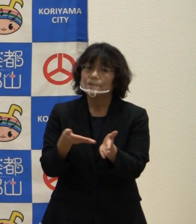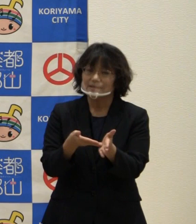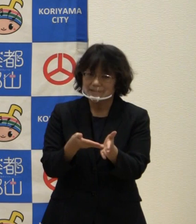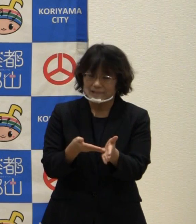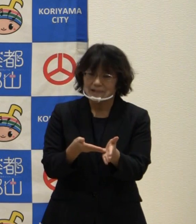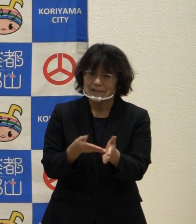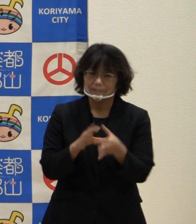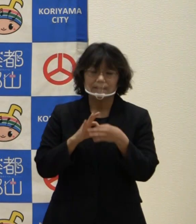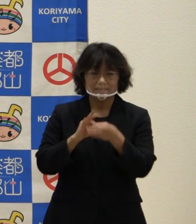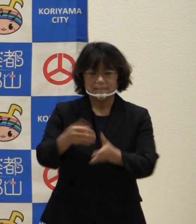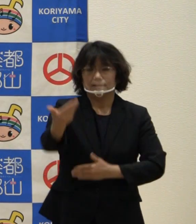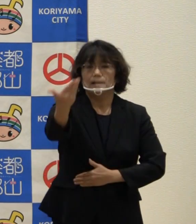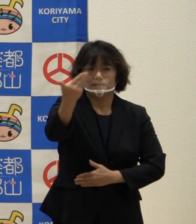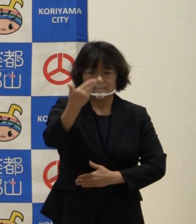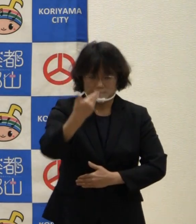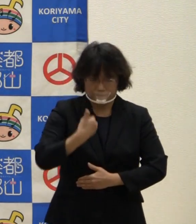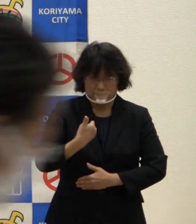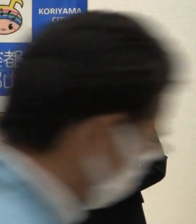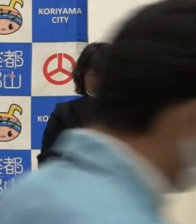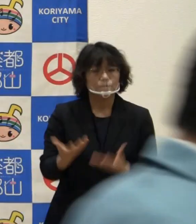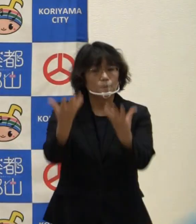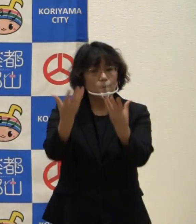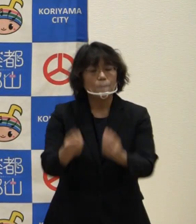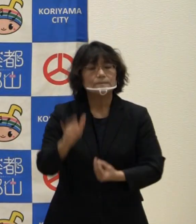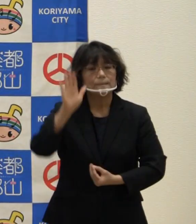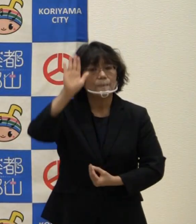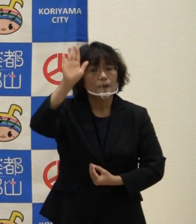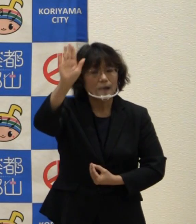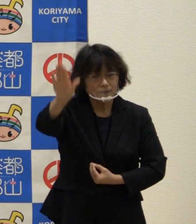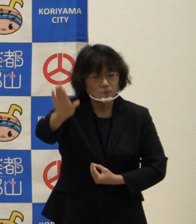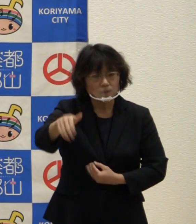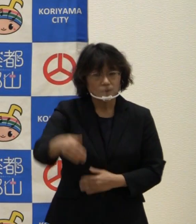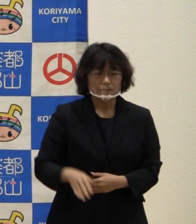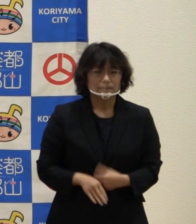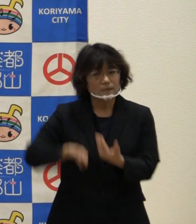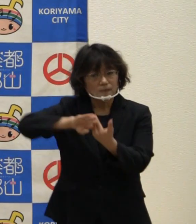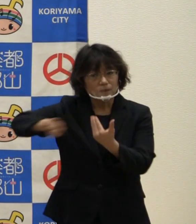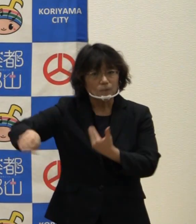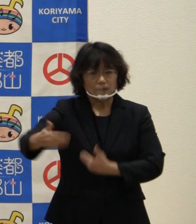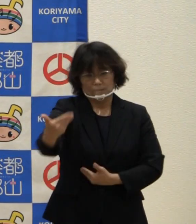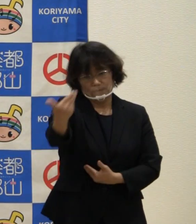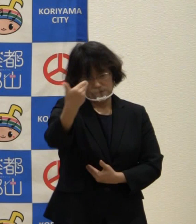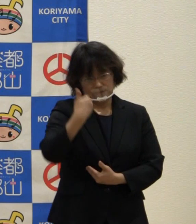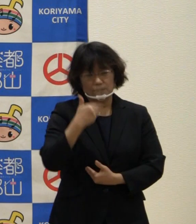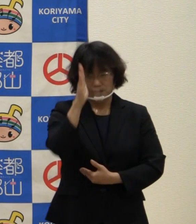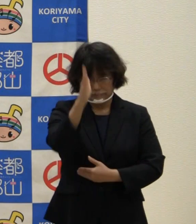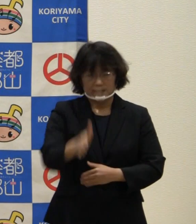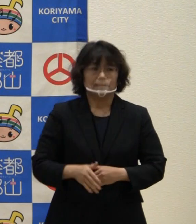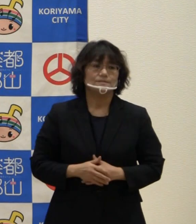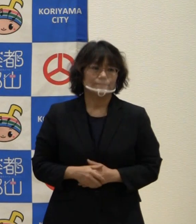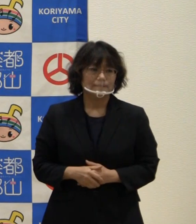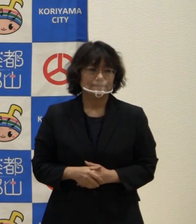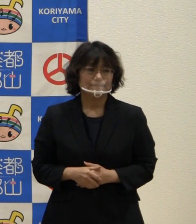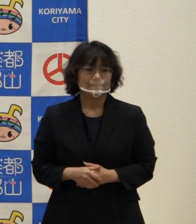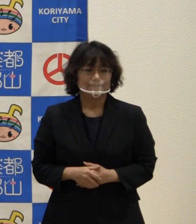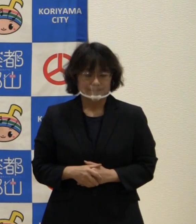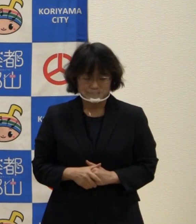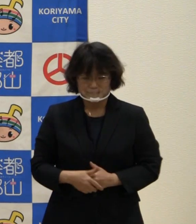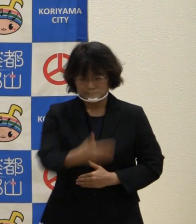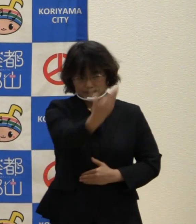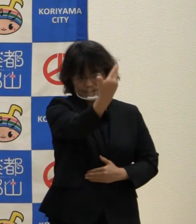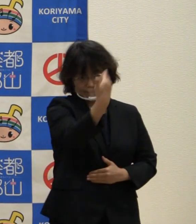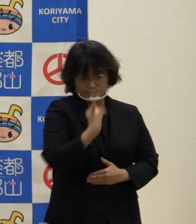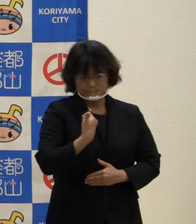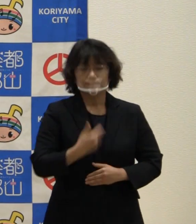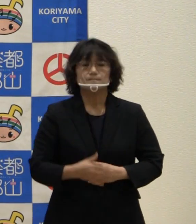についてお受けいたします。それでははじめに幹事社の読売新聞社様お願いいたします。 はい、読売新聞さんですか。